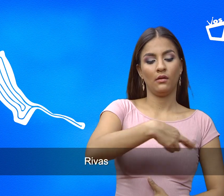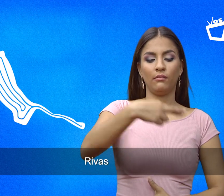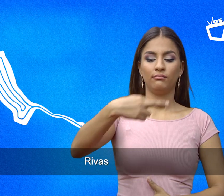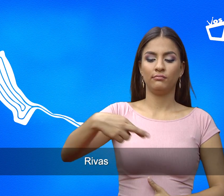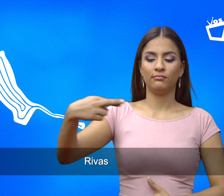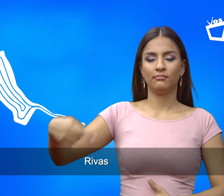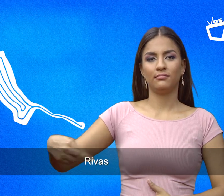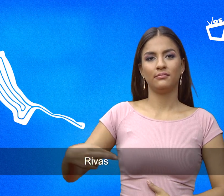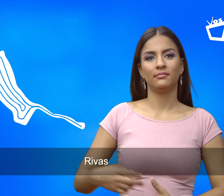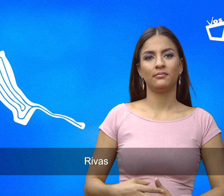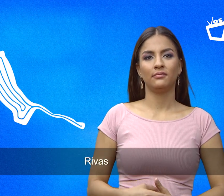rivas